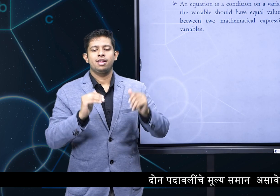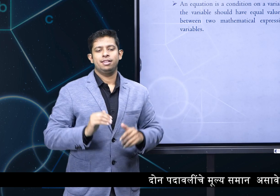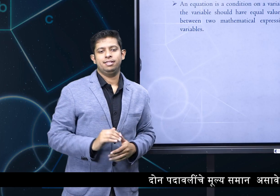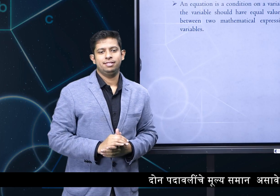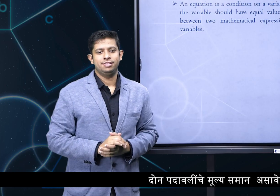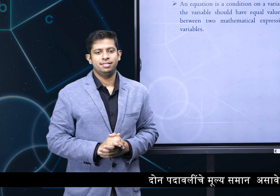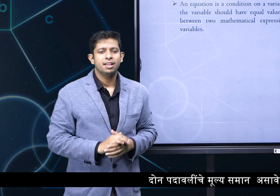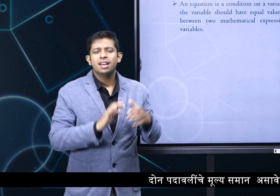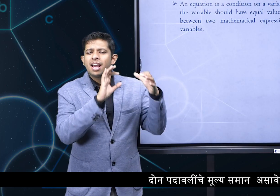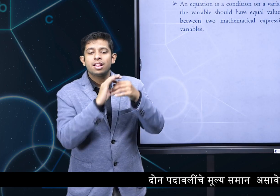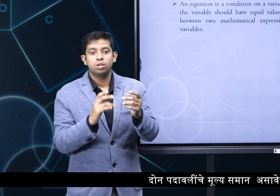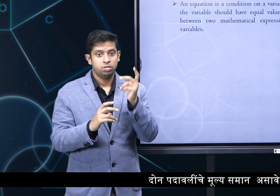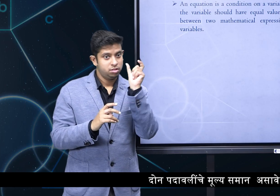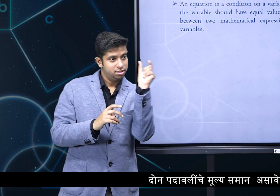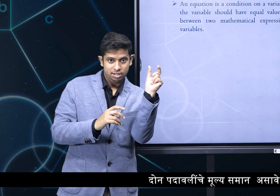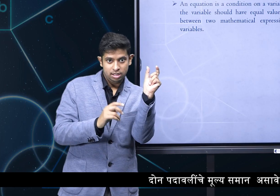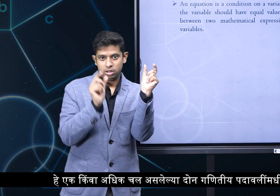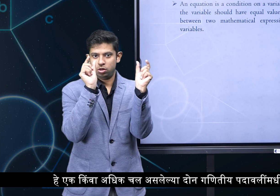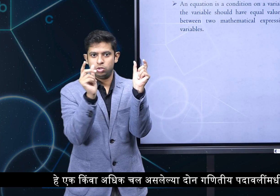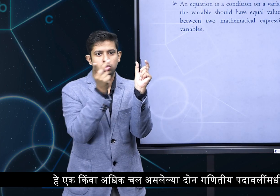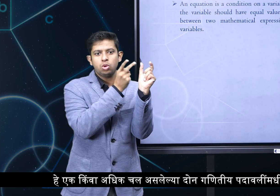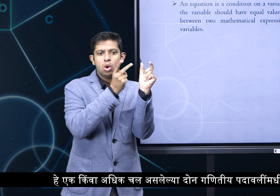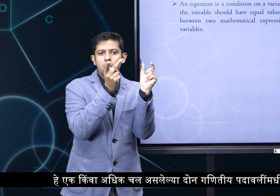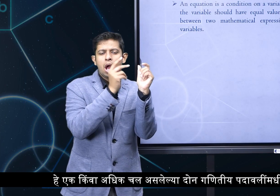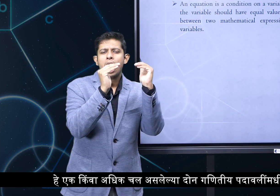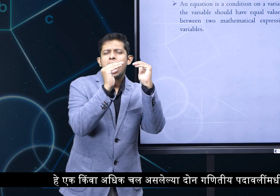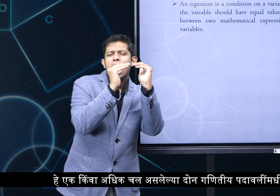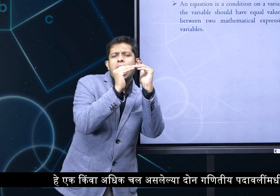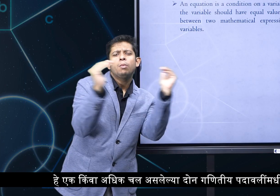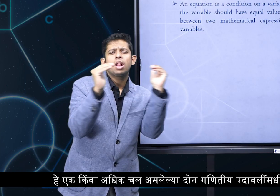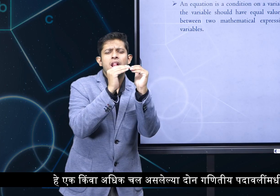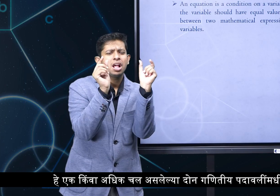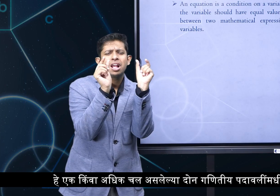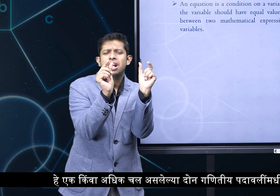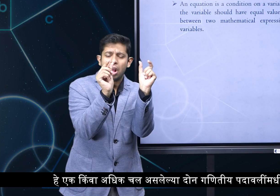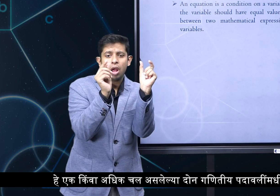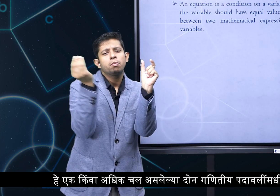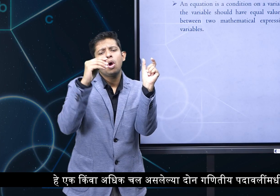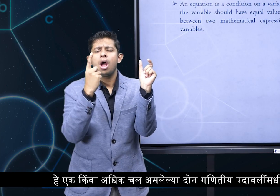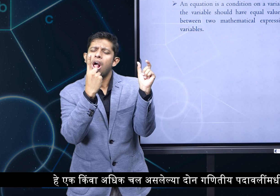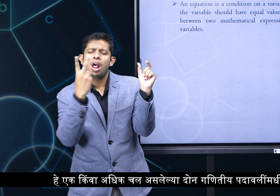पदावलींचे मूल्य समान असावे. हे एक किंवा अधिक चल असलेल्या 2 गणितीय